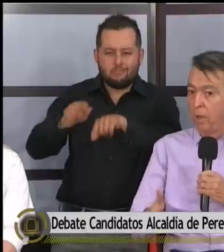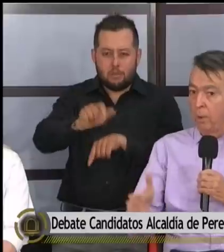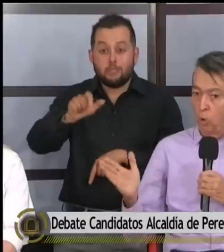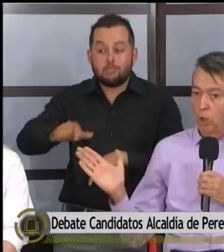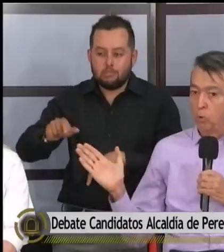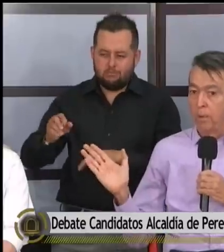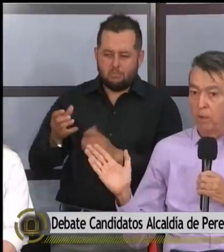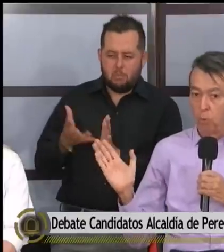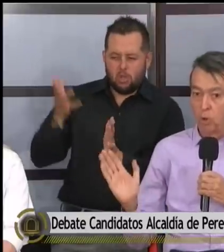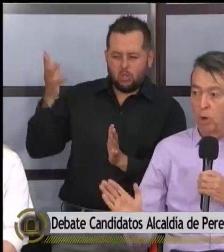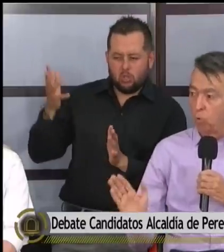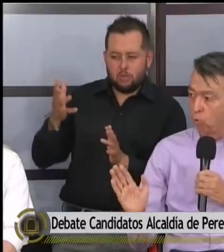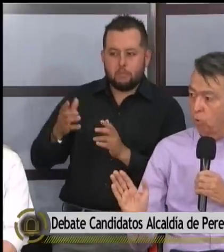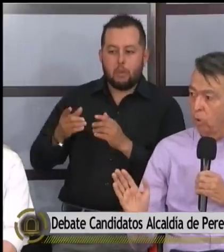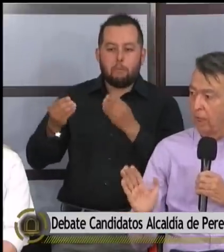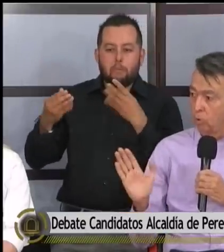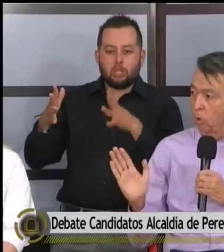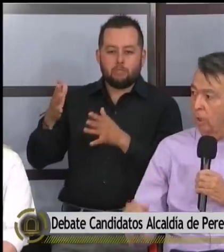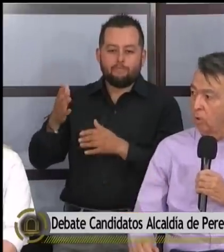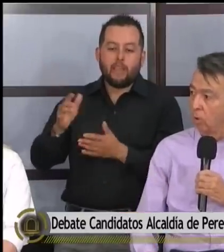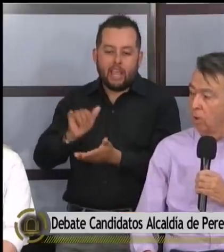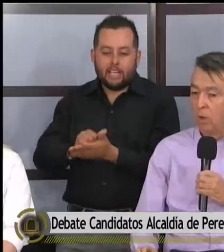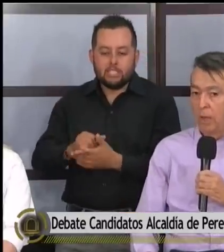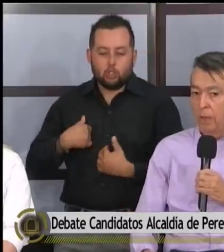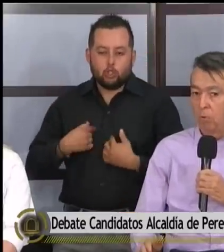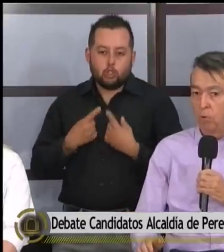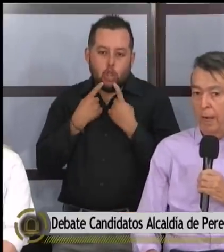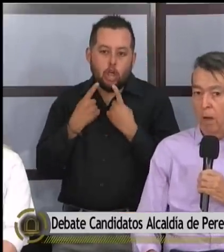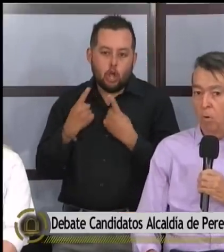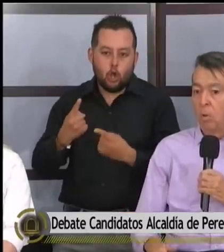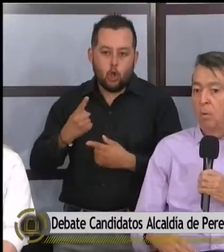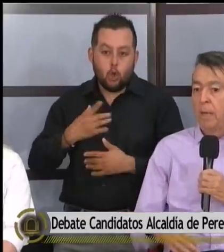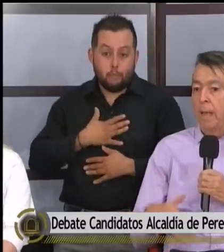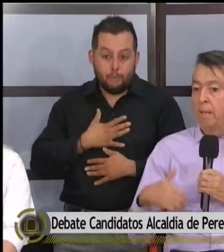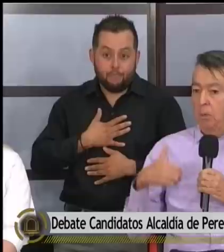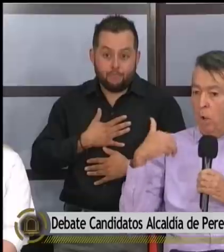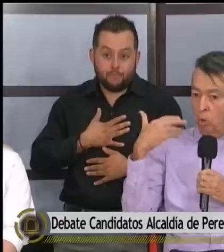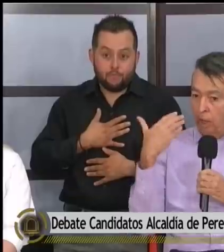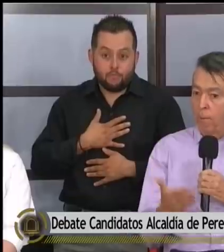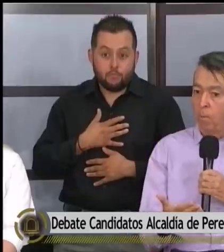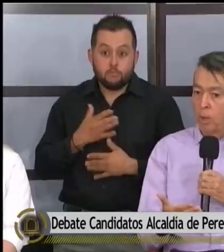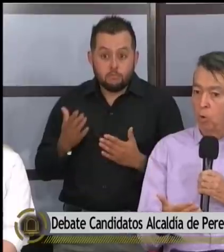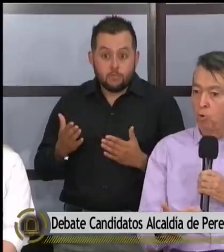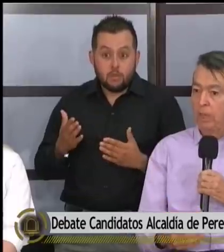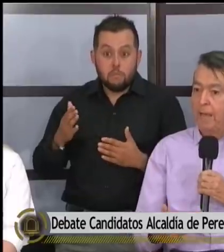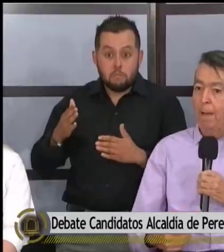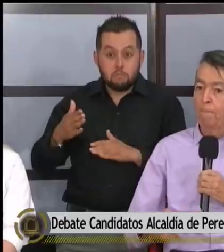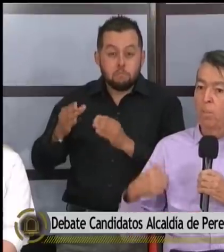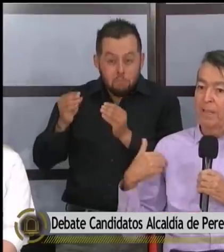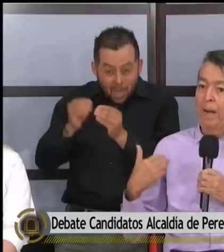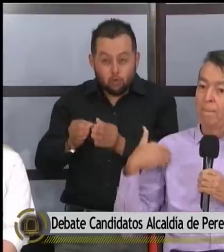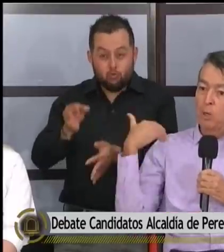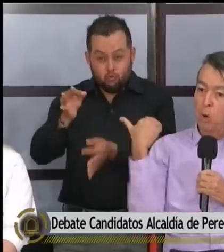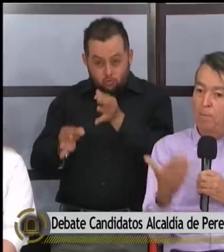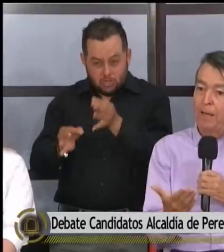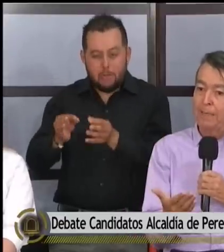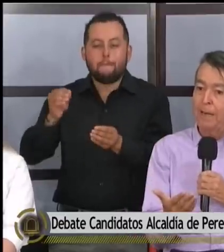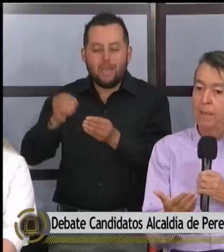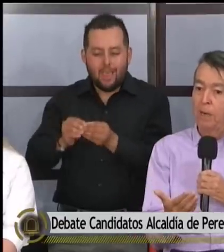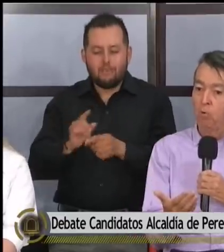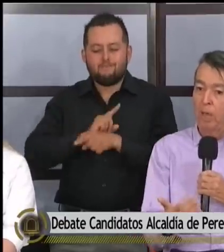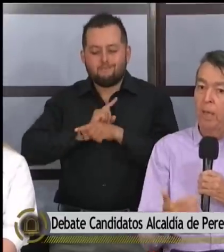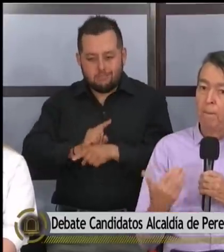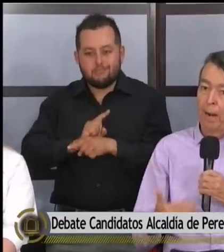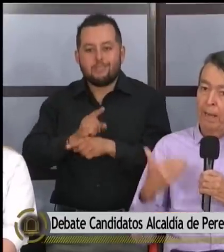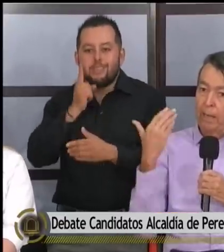funcionarios, pero que hoy duermen el sueño de lo justo. Eso es lo que yo he considerado. Cuando tengamos mayor justicia, vamos a tener mayor eficacia en